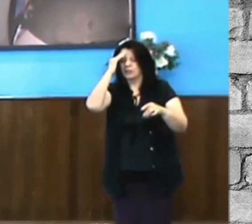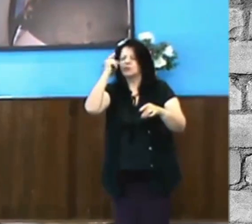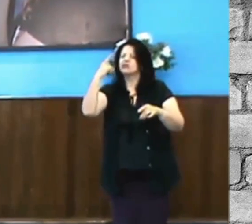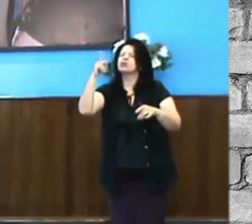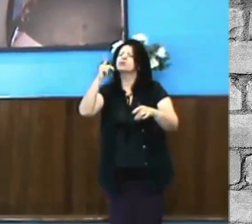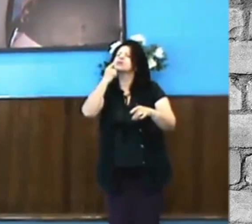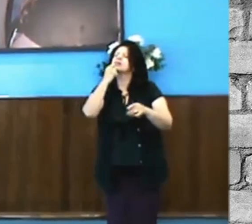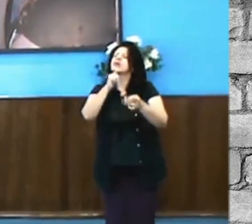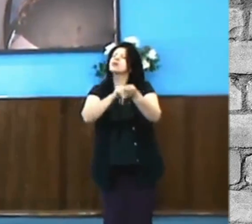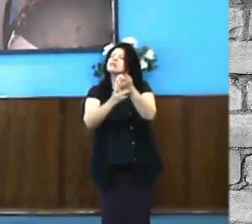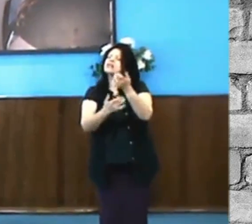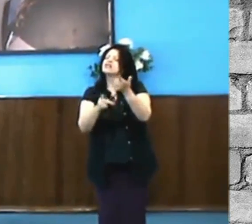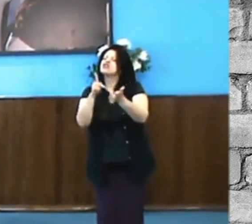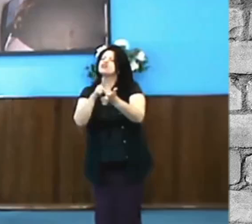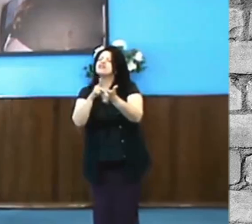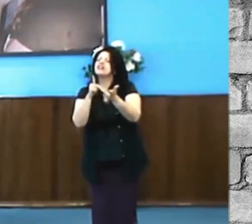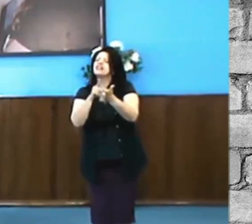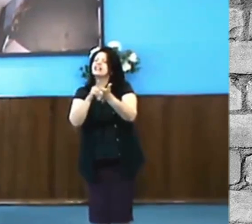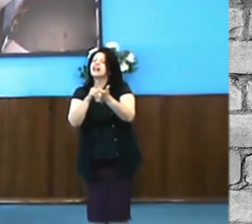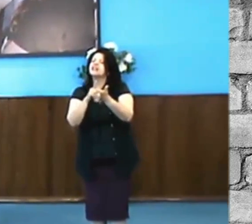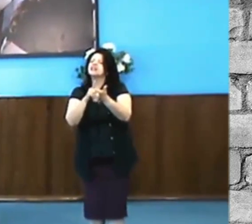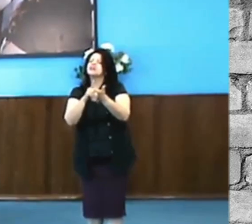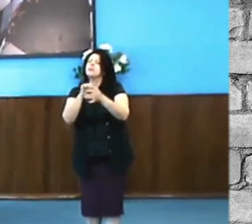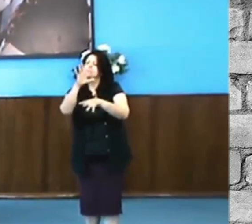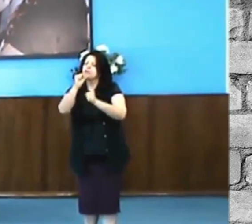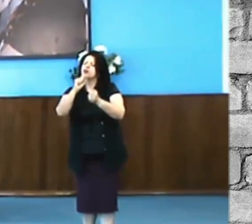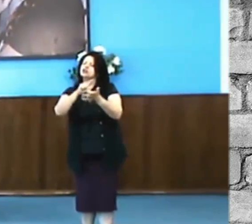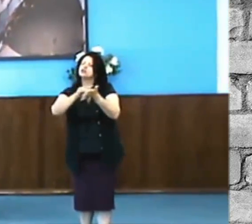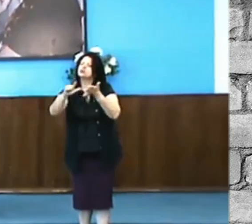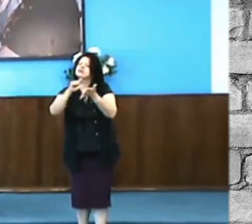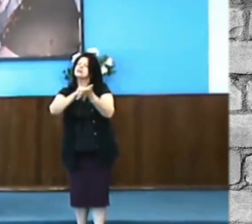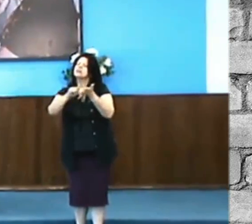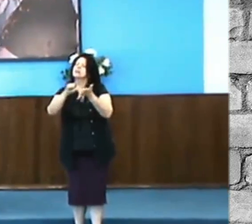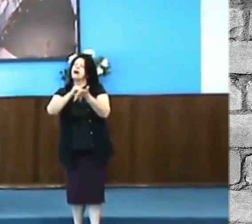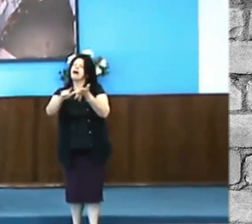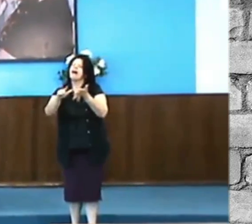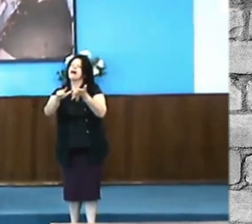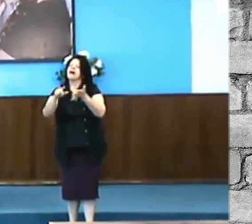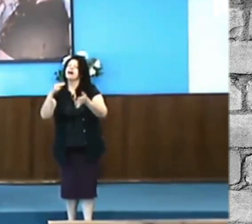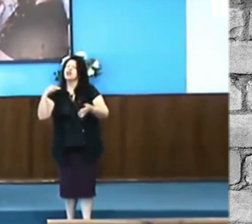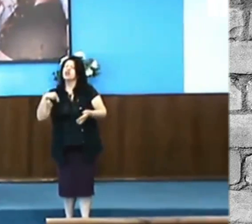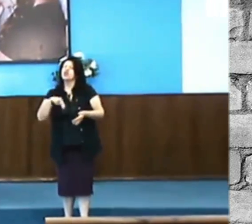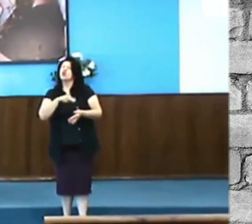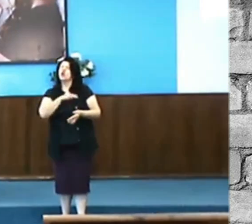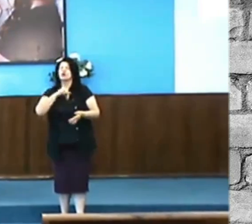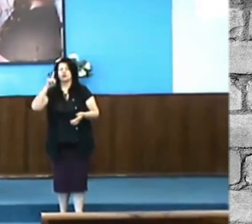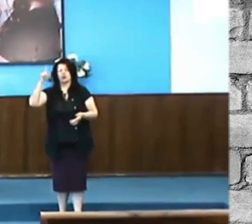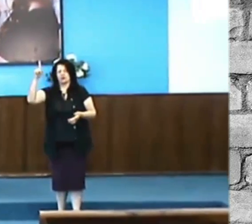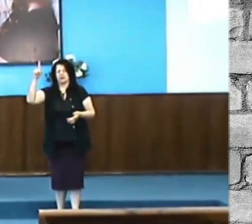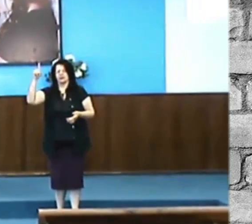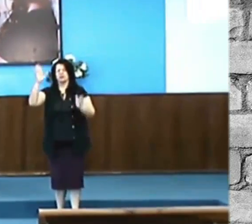queremos receber, no sentido de sermos purificados de novo. Nosso Deus, eu oro pelo nosso